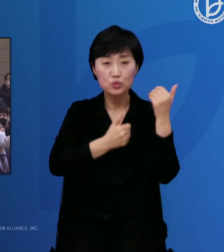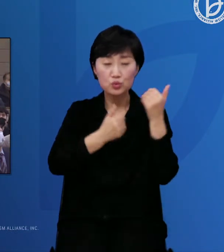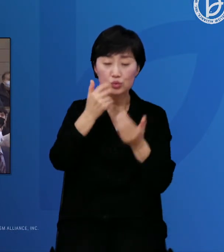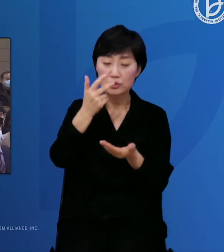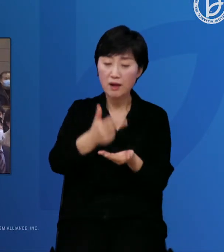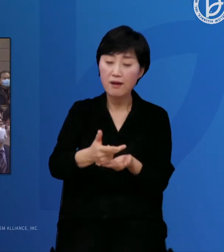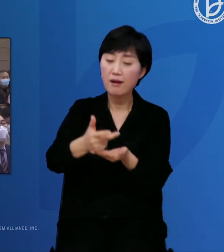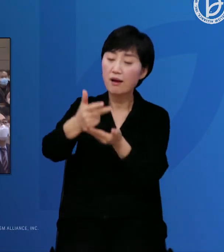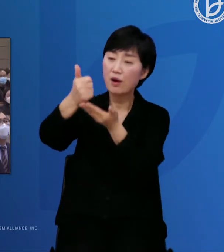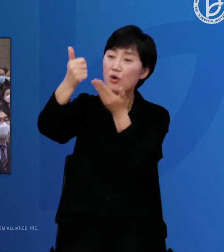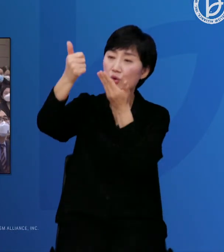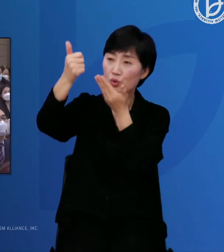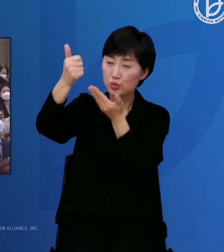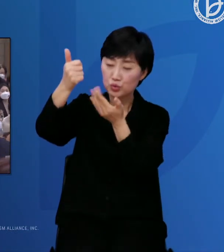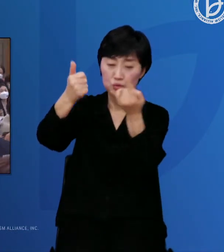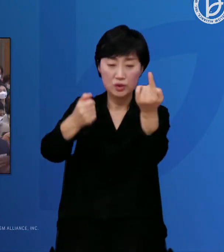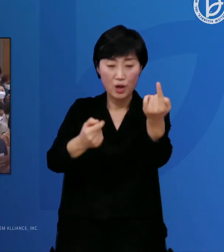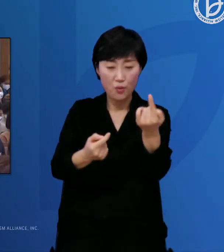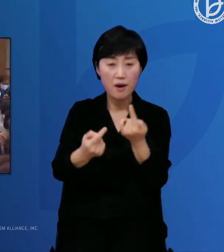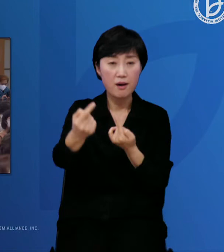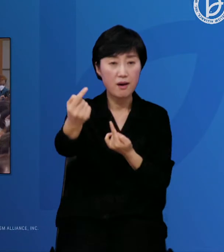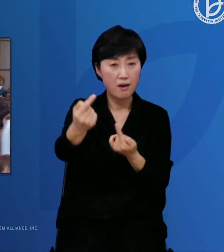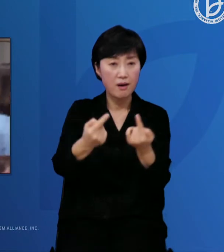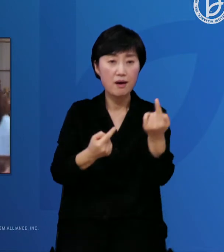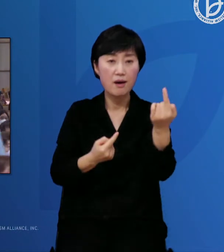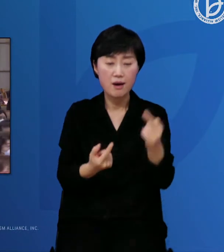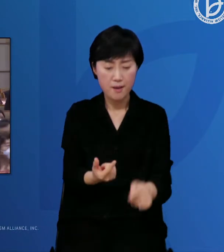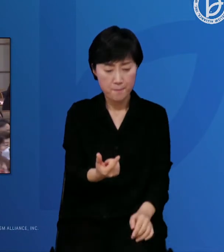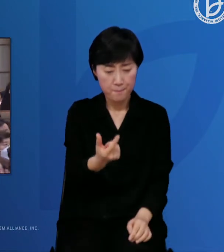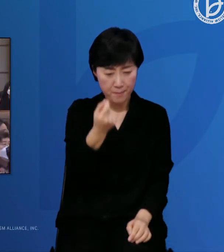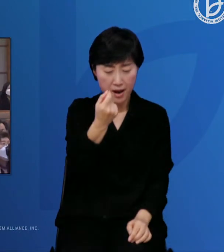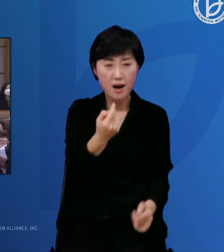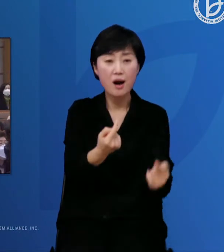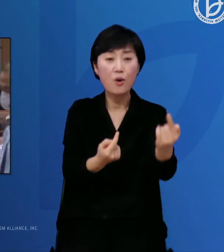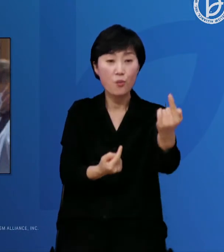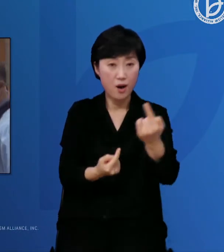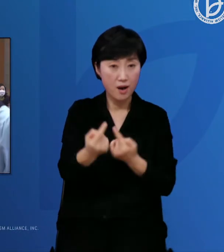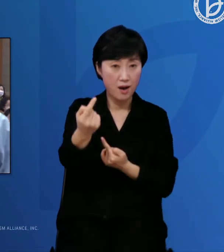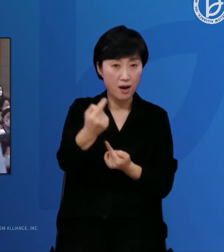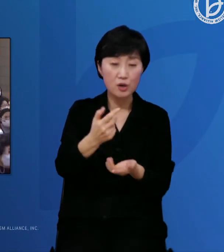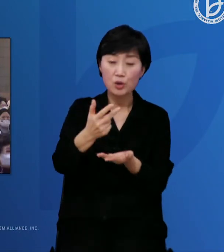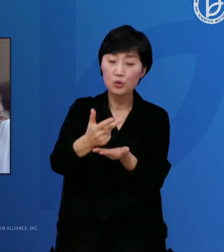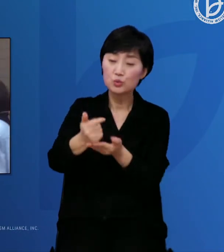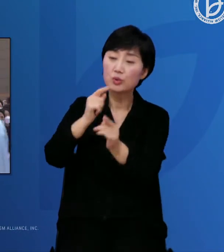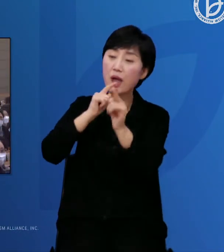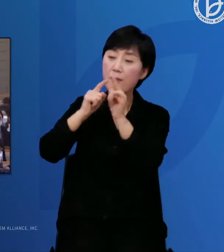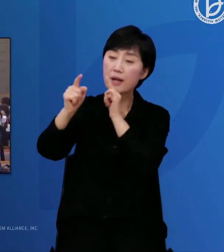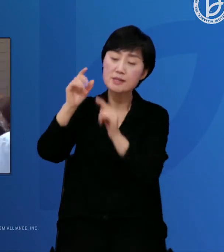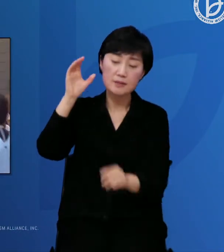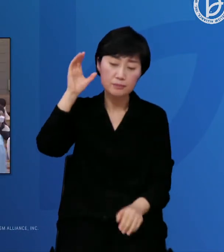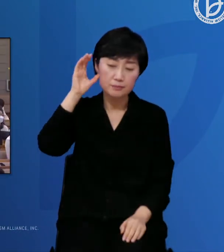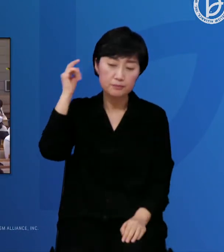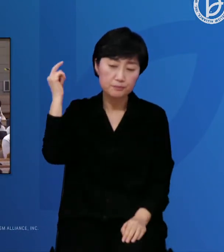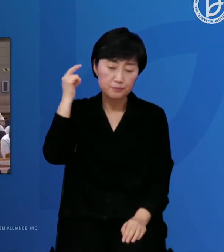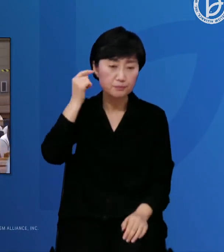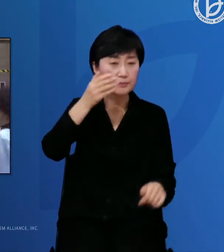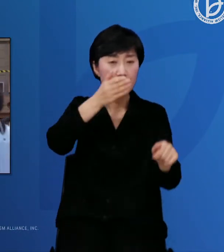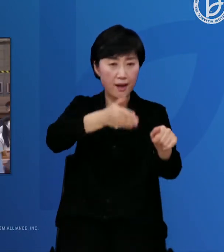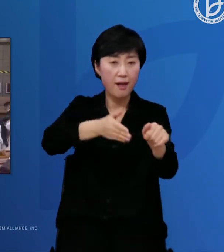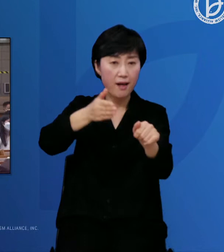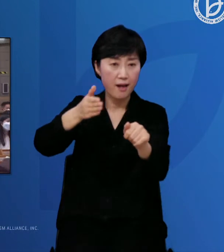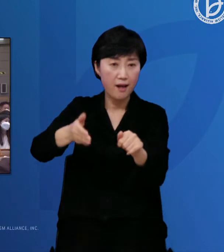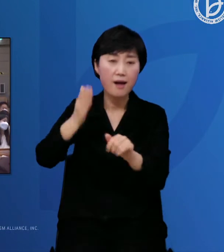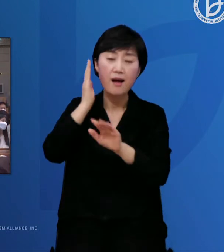어느 누구나 주께 나오라. 어서 와서 주의 말씀